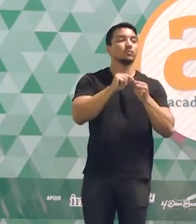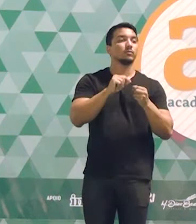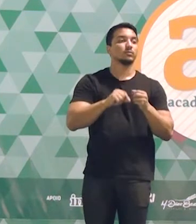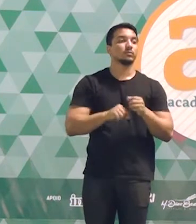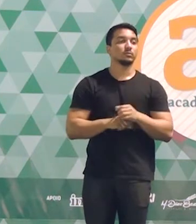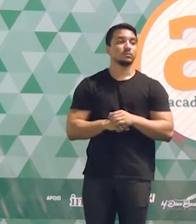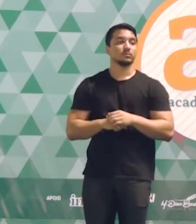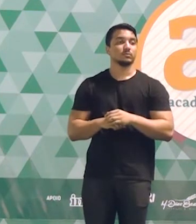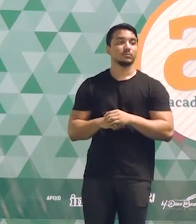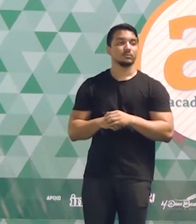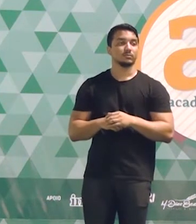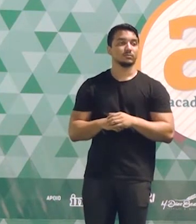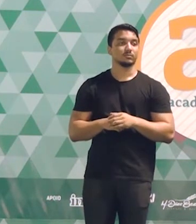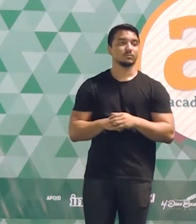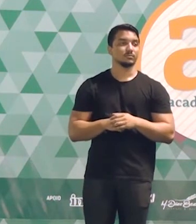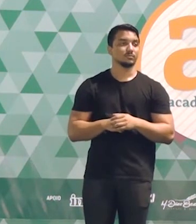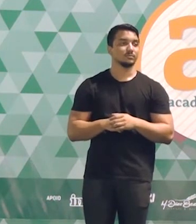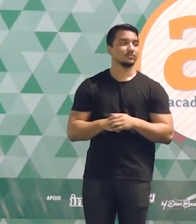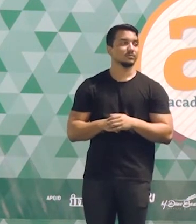faz?